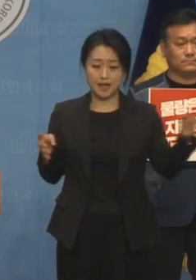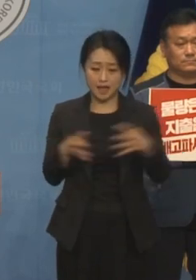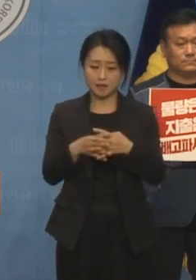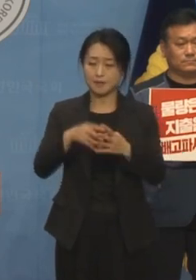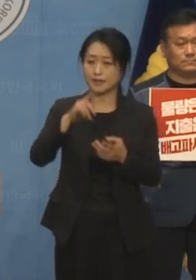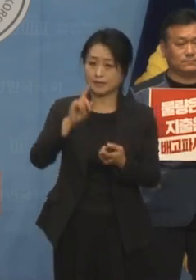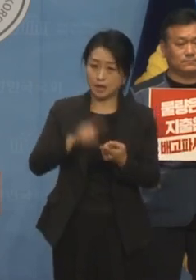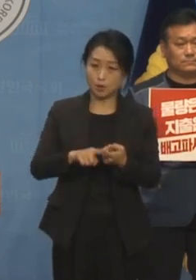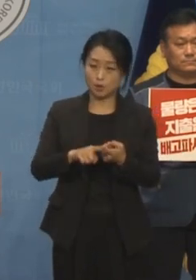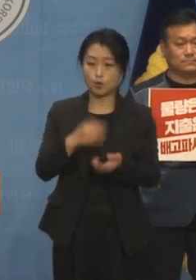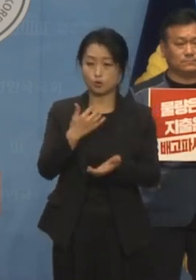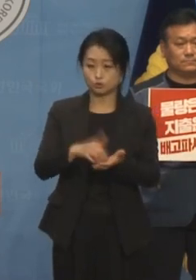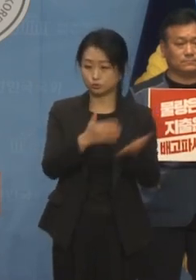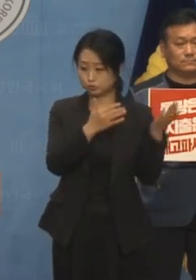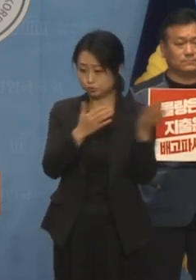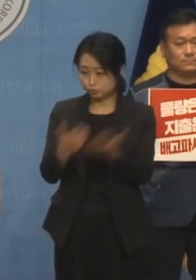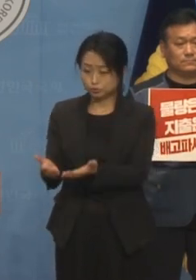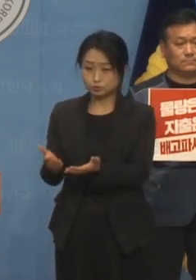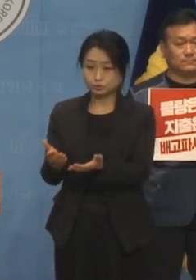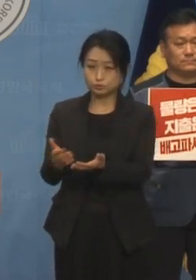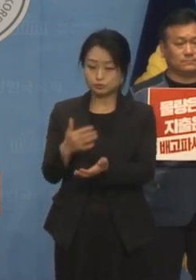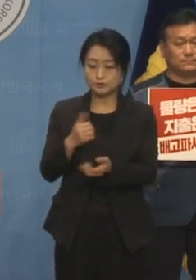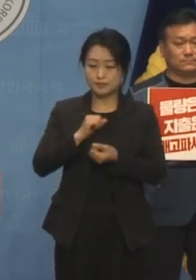대로 이 물량을 맞춰주는 노력을